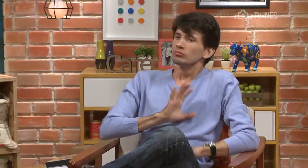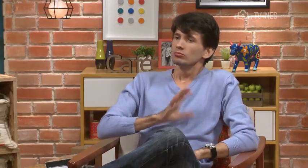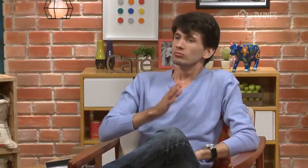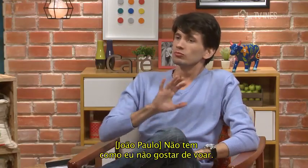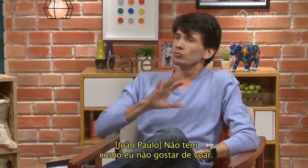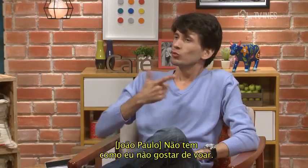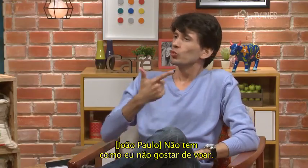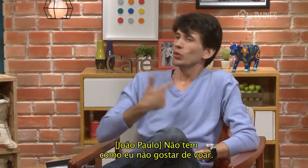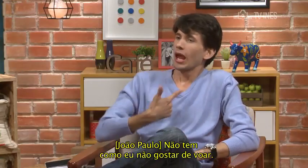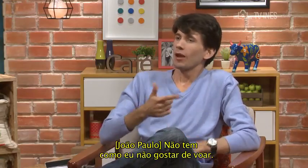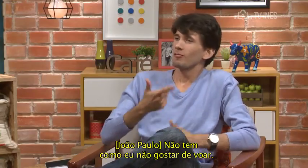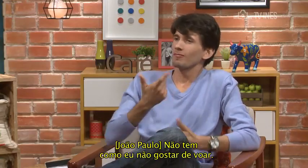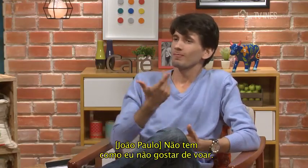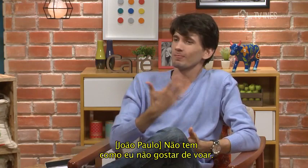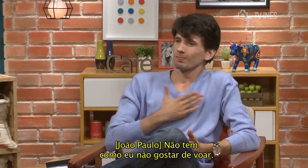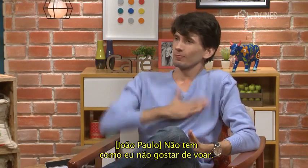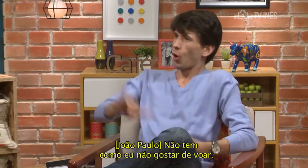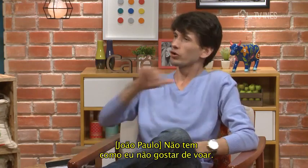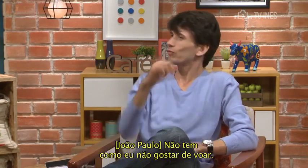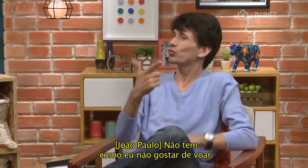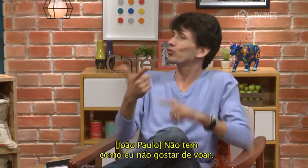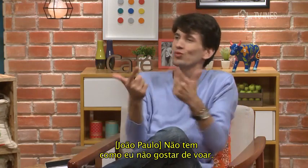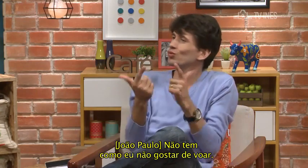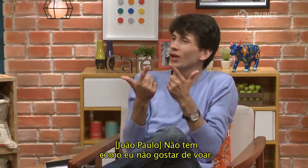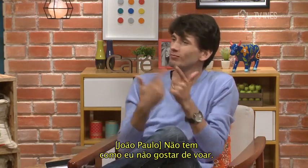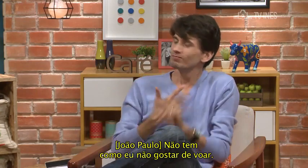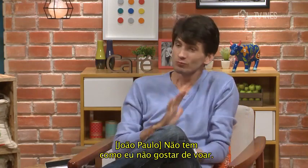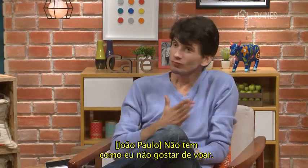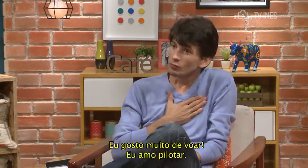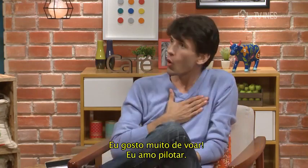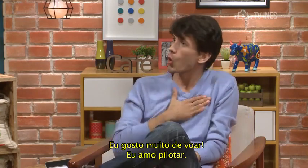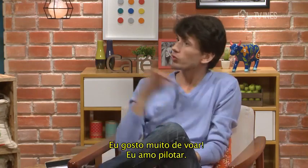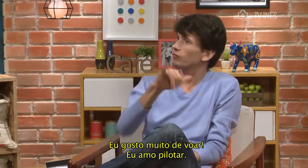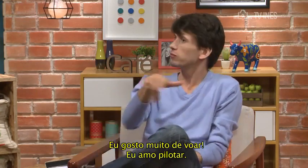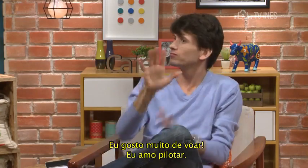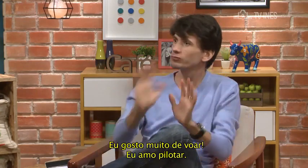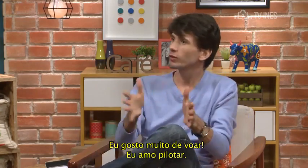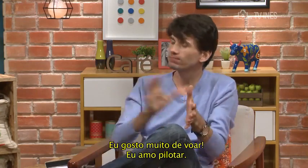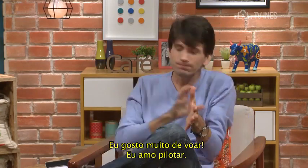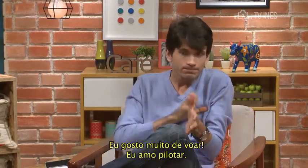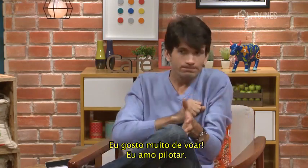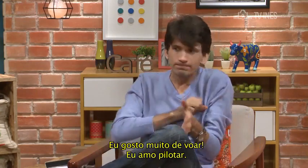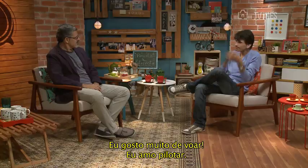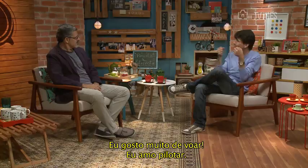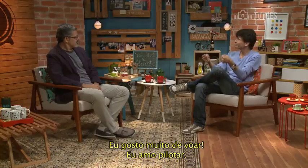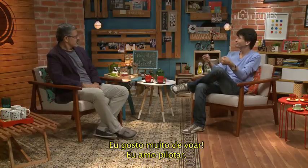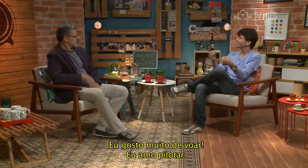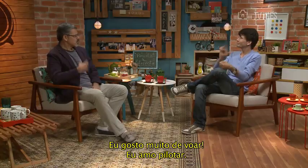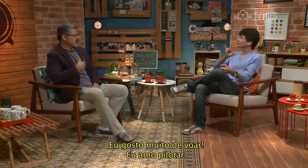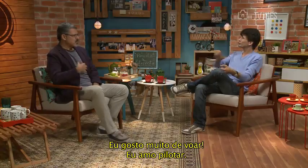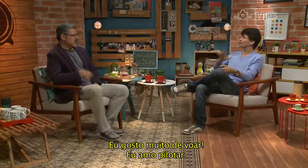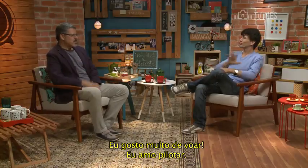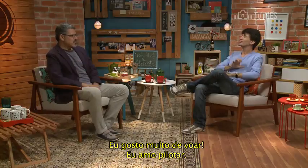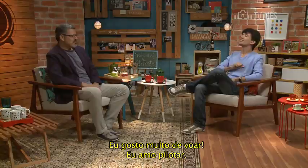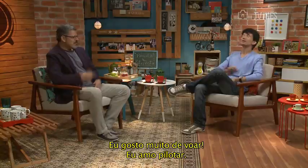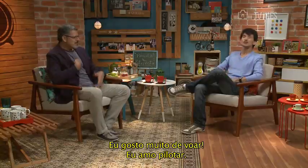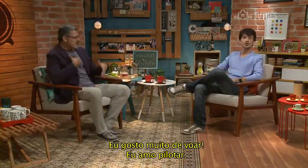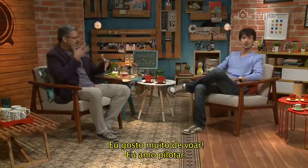e não tem como eu não gostar de voar Eu gosto muito de voar e eu amo